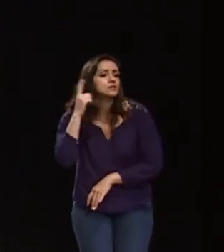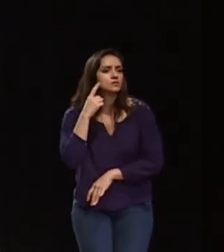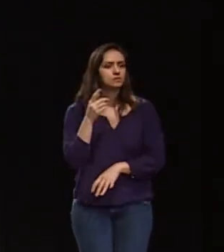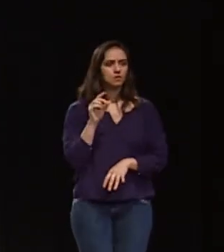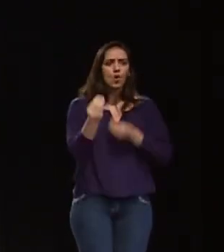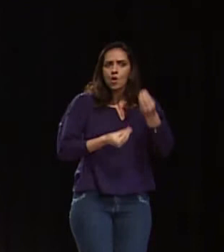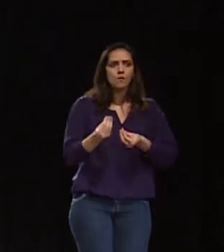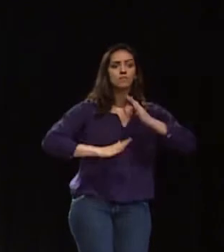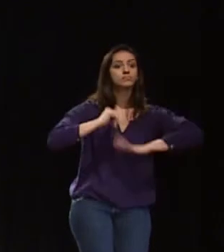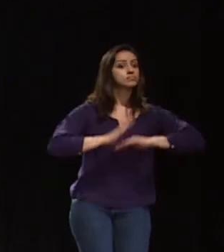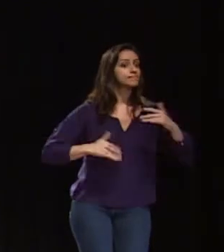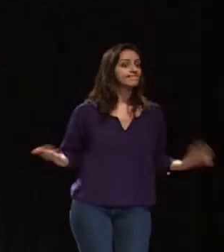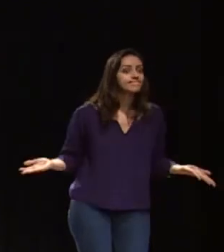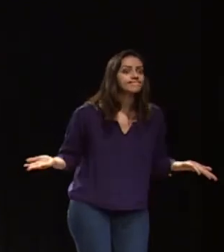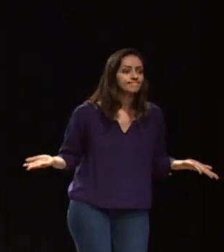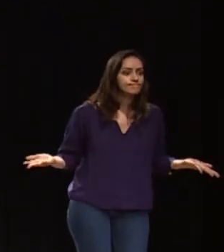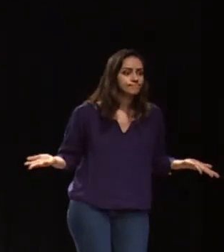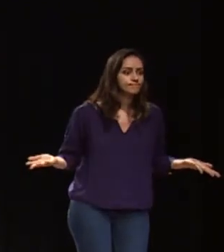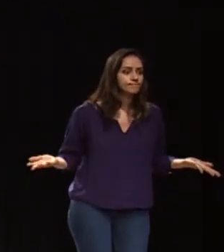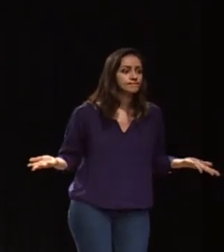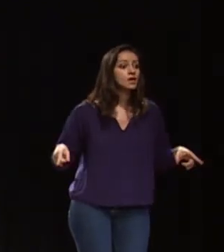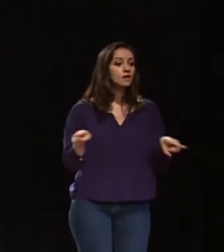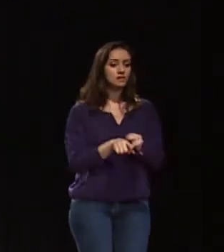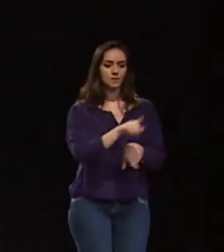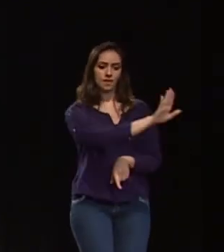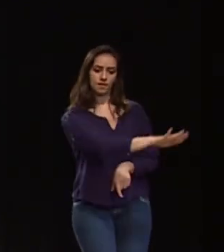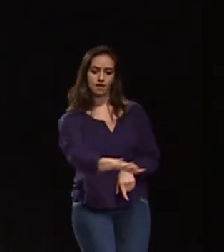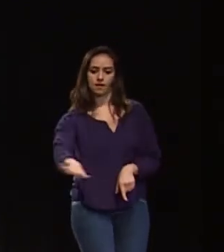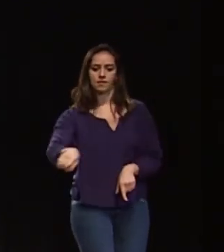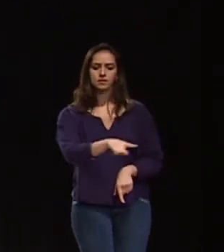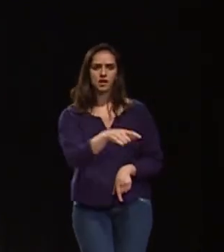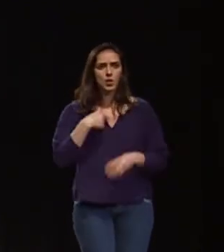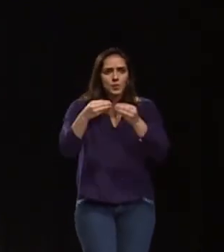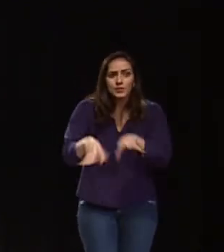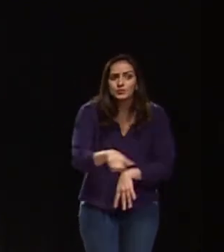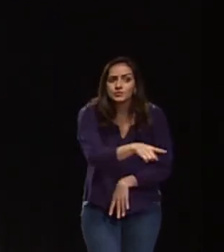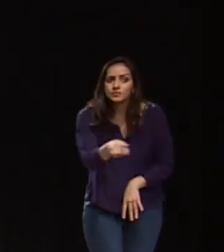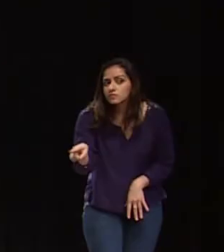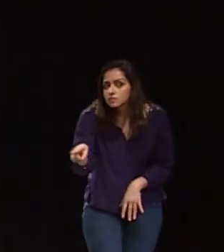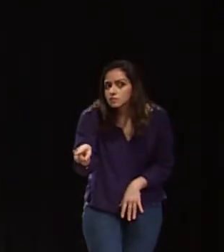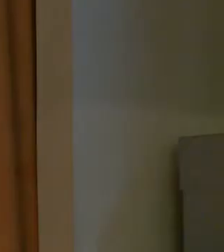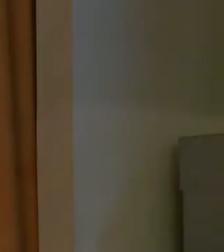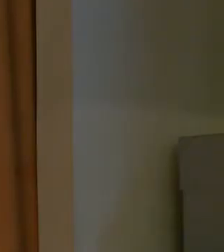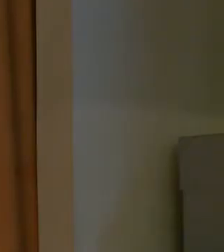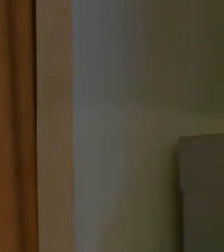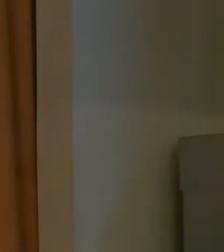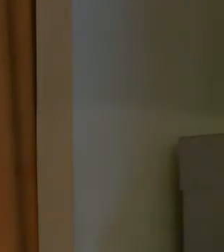para as crianças surdas, como é que vai ser a minha prática ali? Né? Também as crianças vão ter prejuízo, porque eu